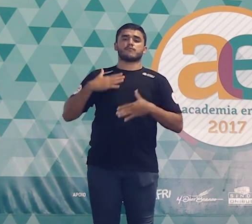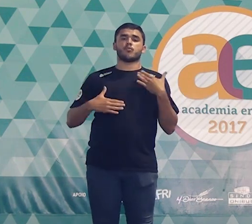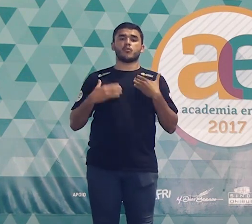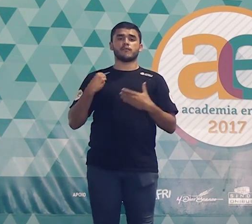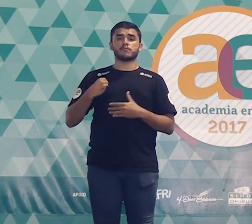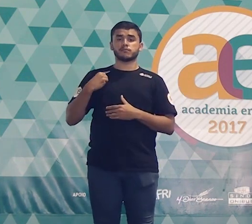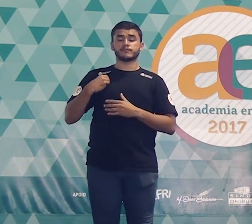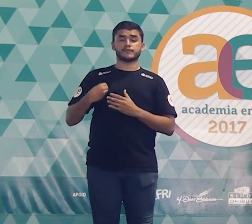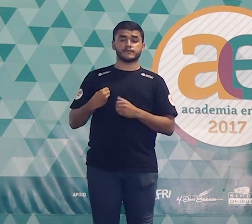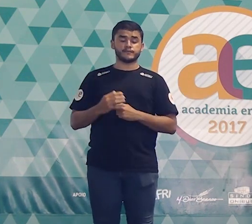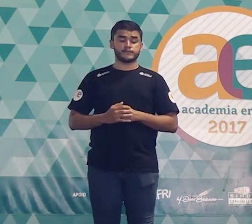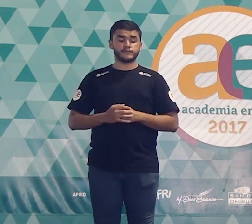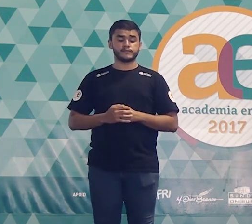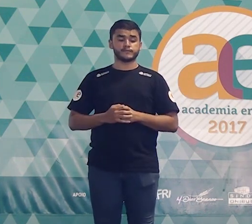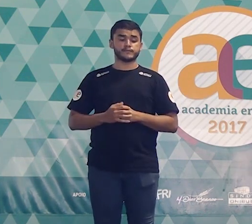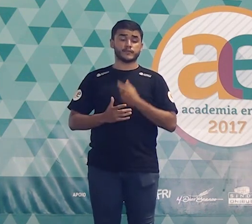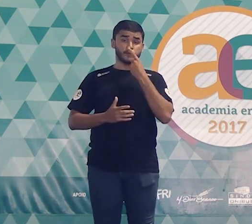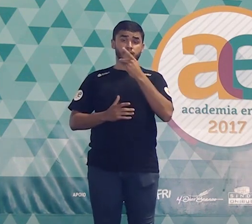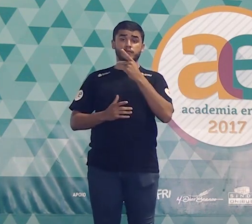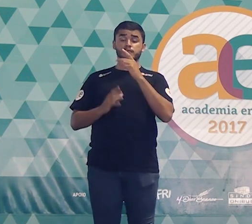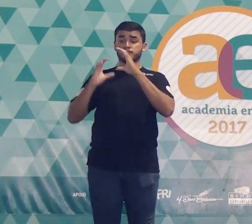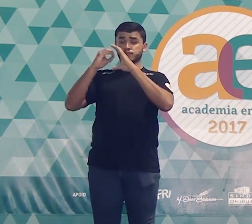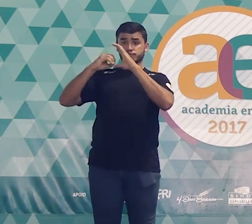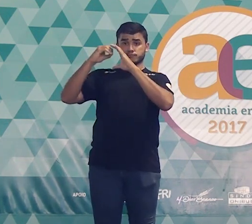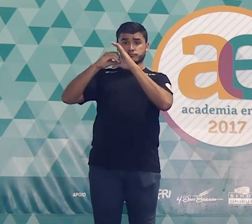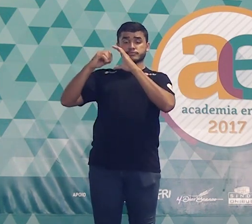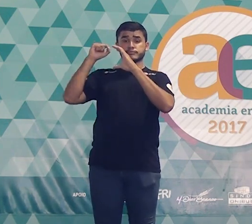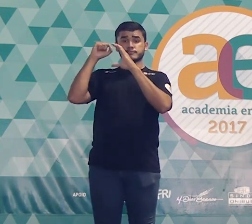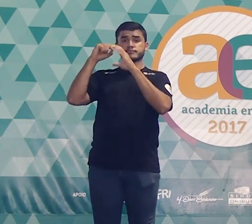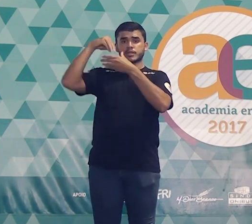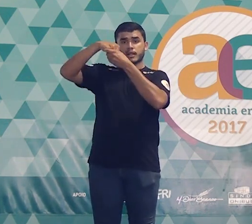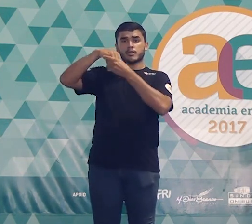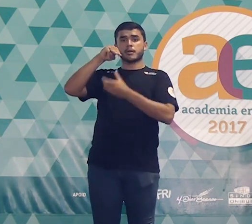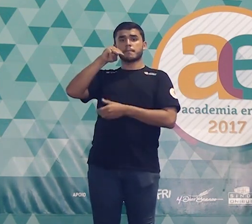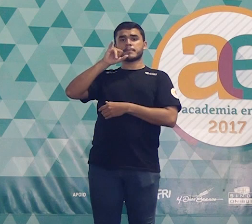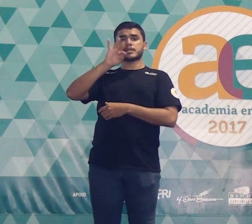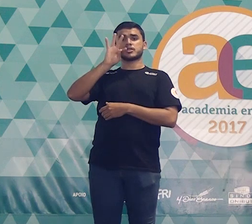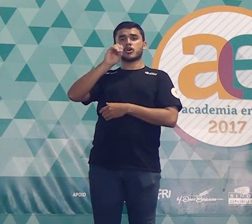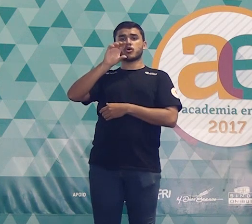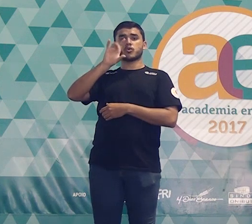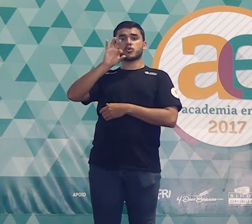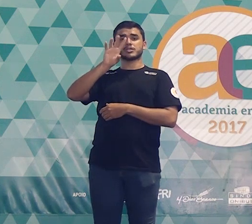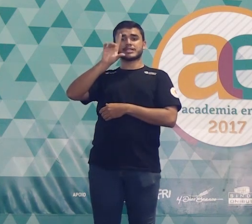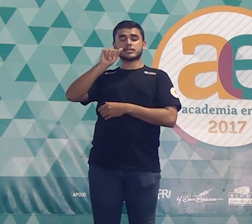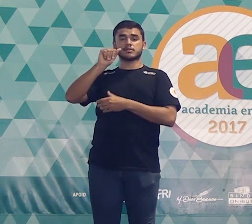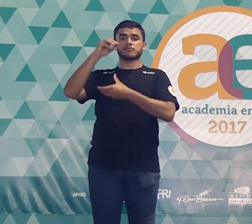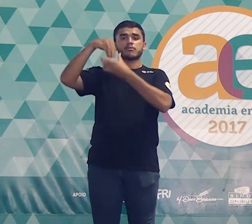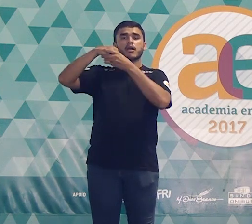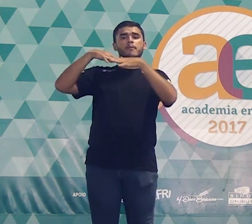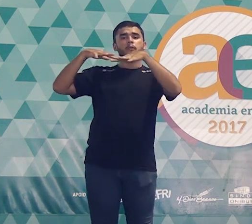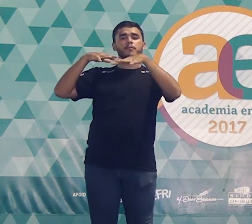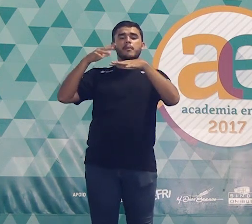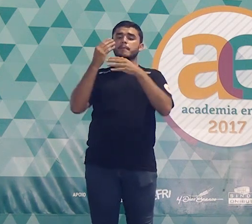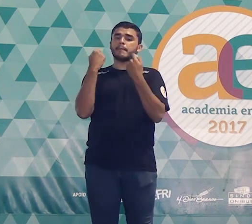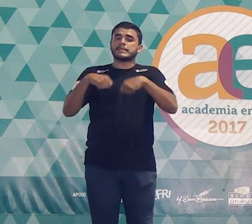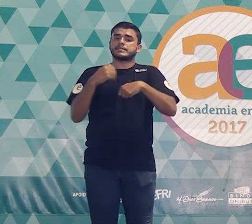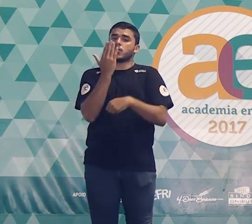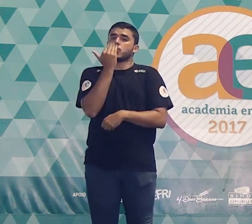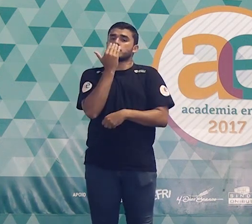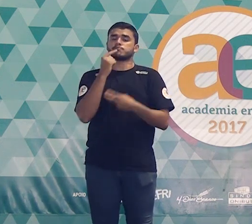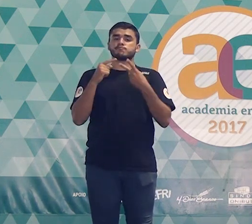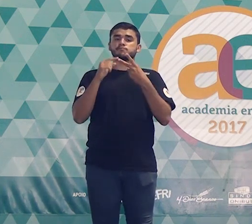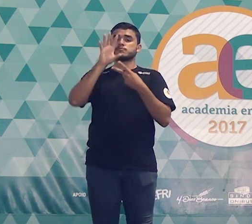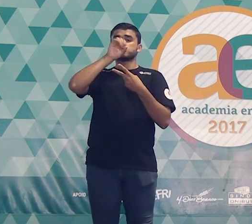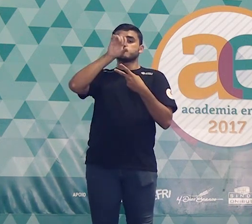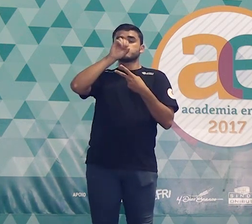para a gente utilizar essa mitocôndria, a gente precisa de duas coisas, comida e oxigênio. Então, para você usar essa fornalha,